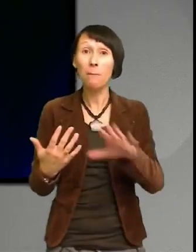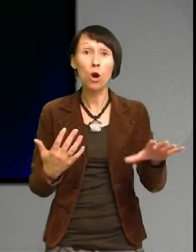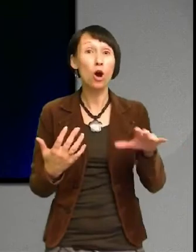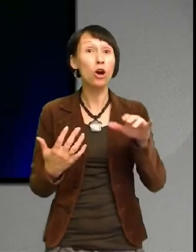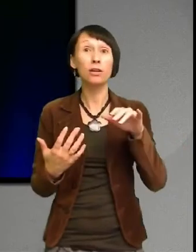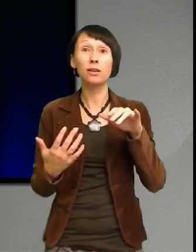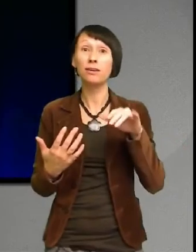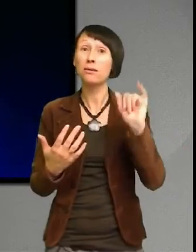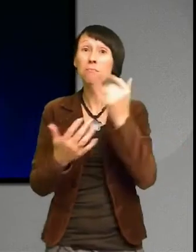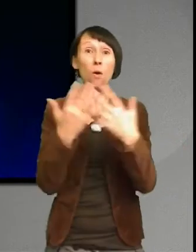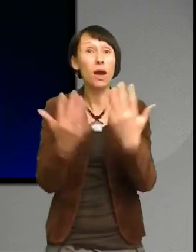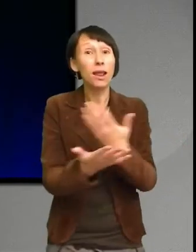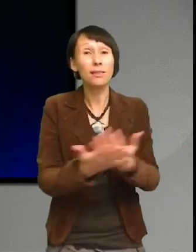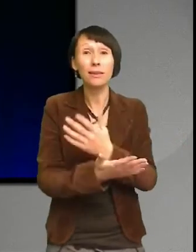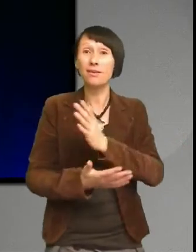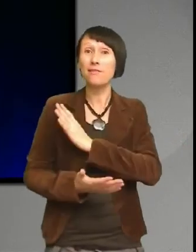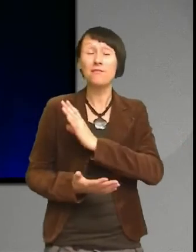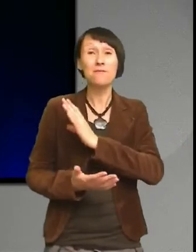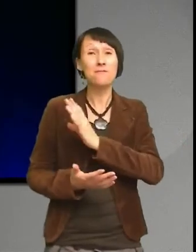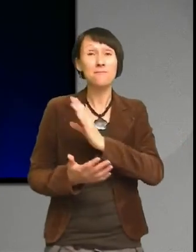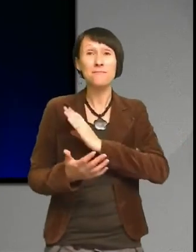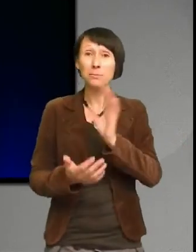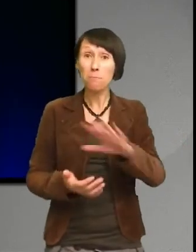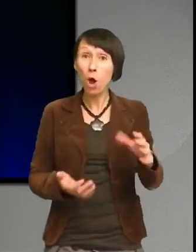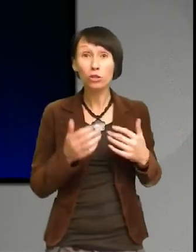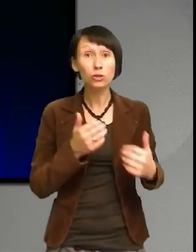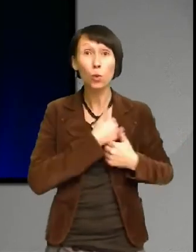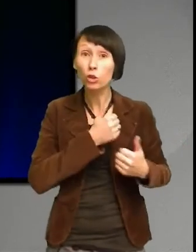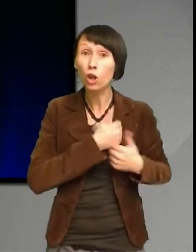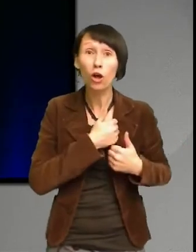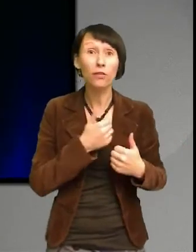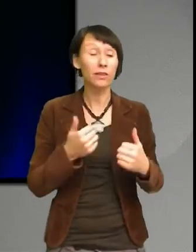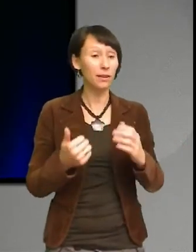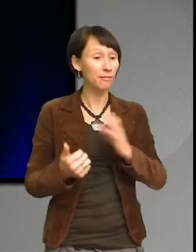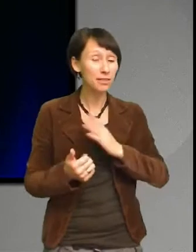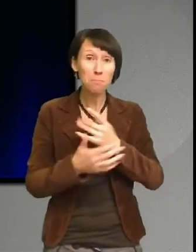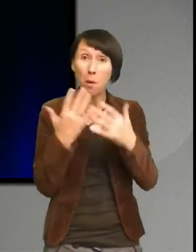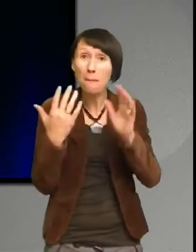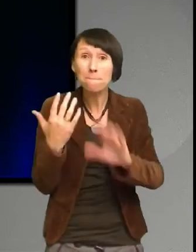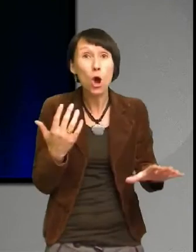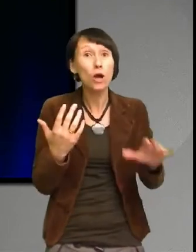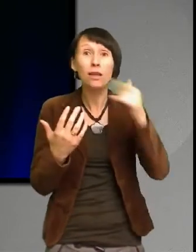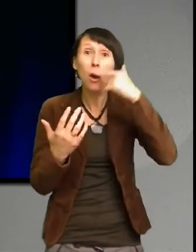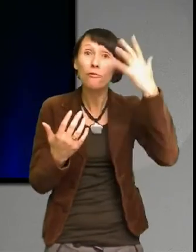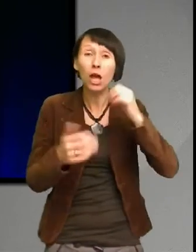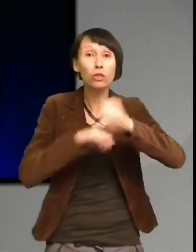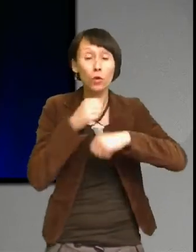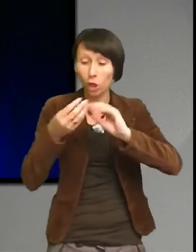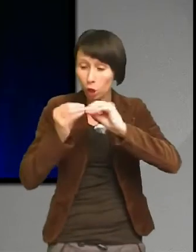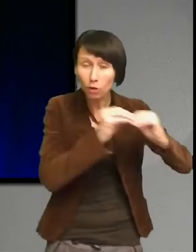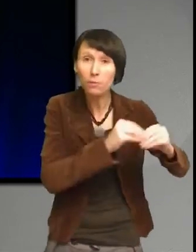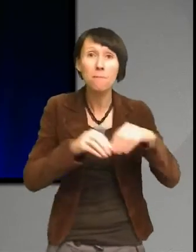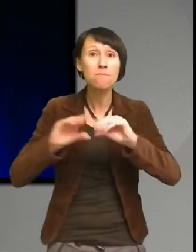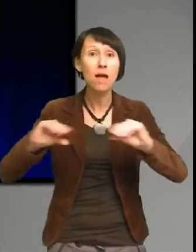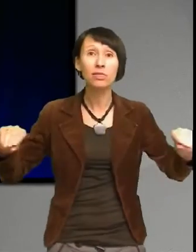finns slavarbetande barn i Asien. Som tvingas flatta mattor från väldigt tidigt på morgonen till väldigt sent på